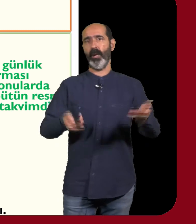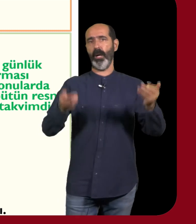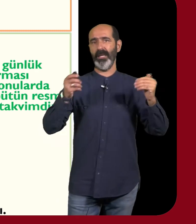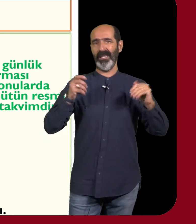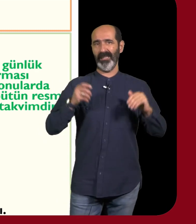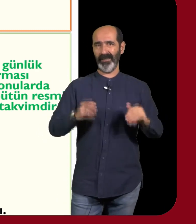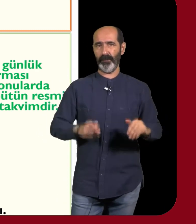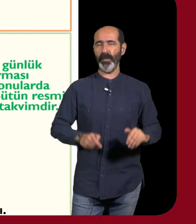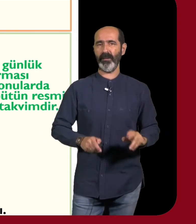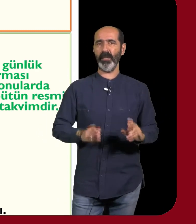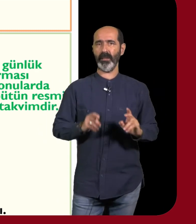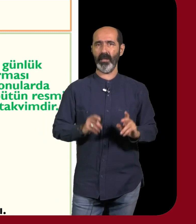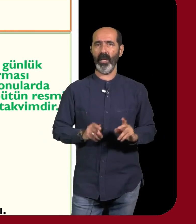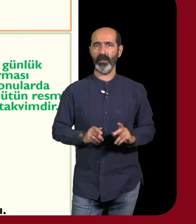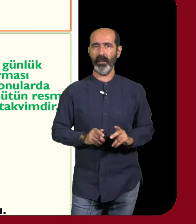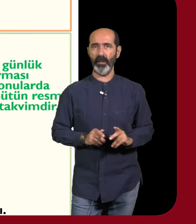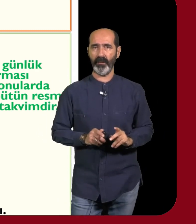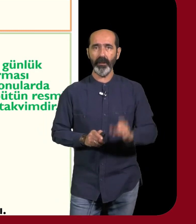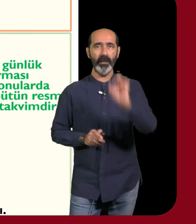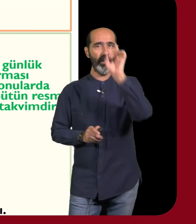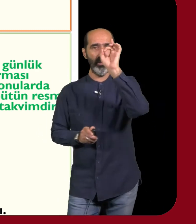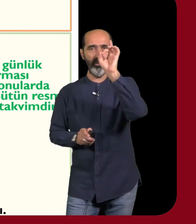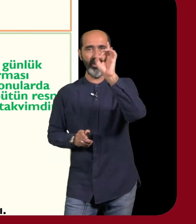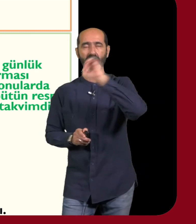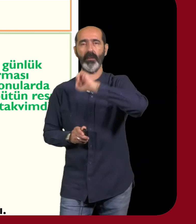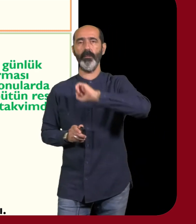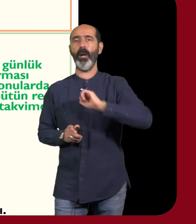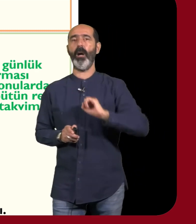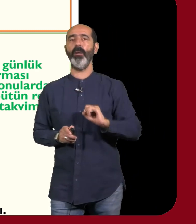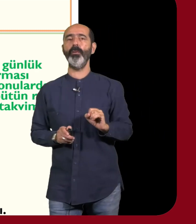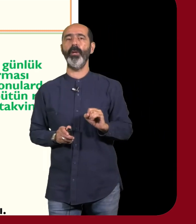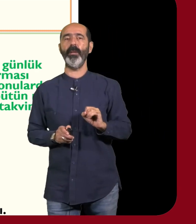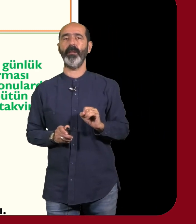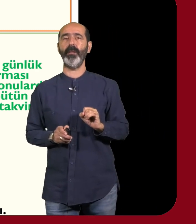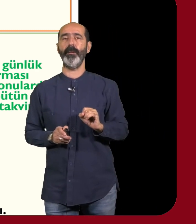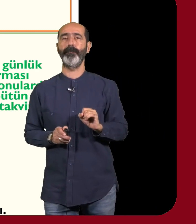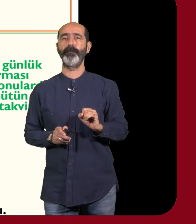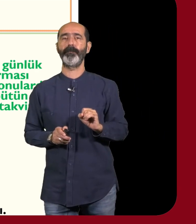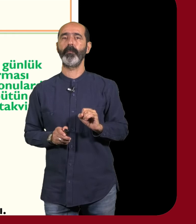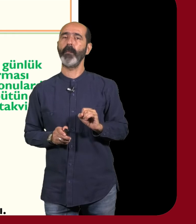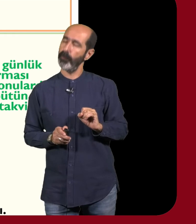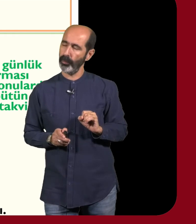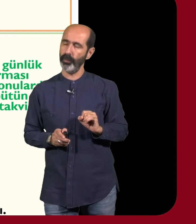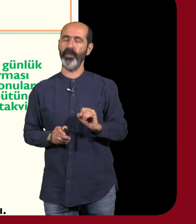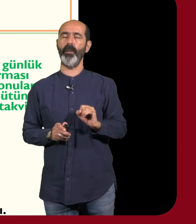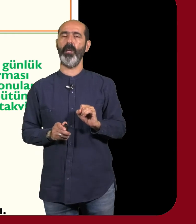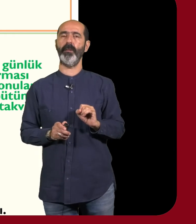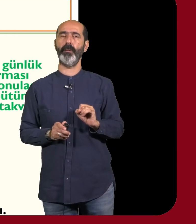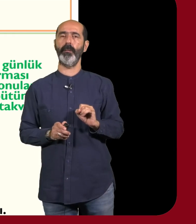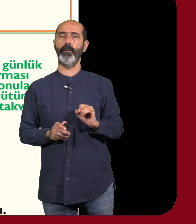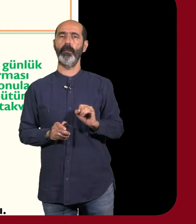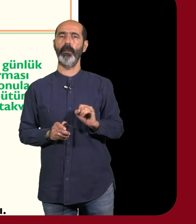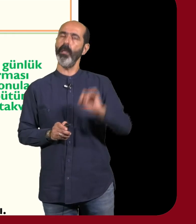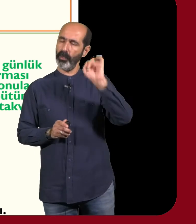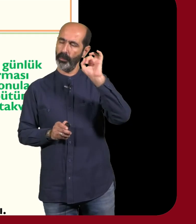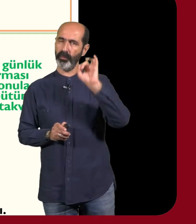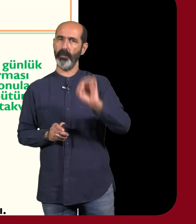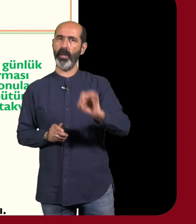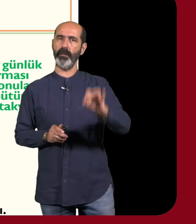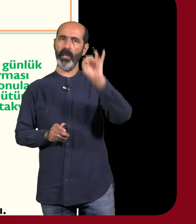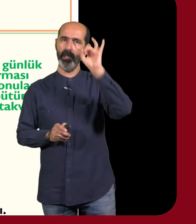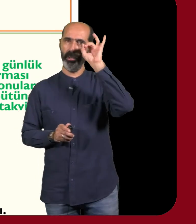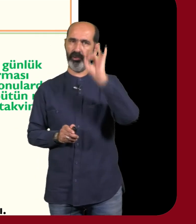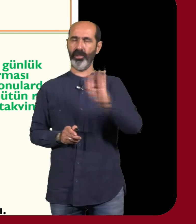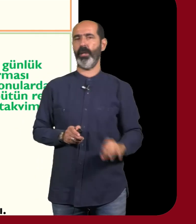ifade etmek al resmiyette kaldırılması hicri takvimi aynı döneme denk gelir 926 tır